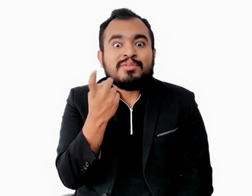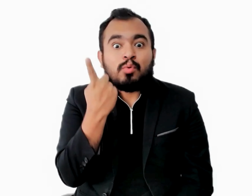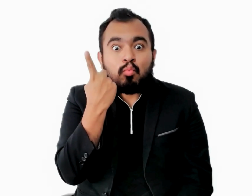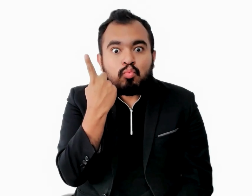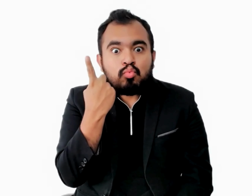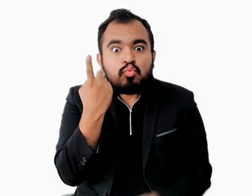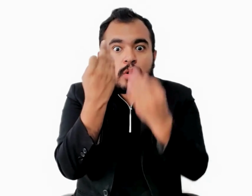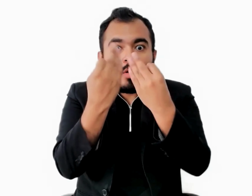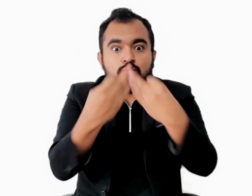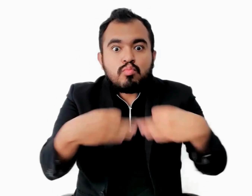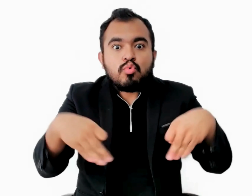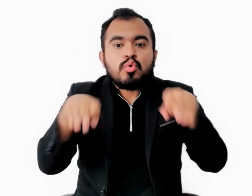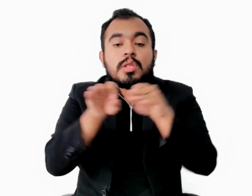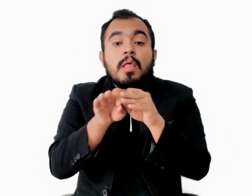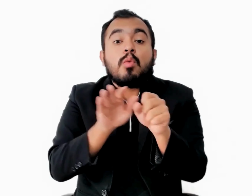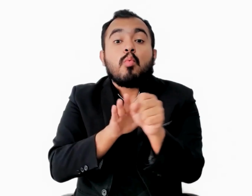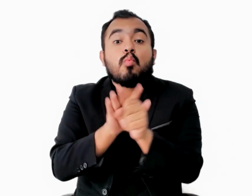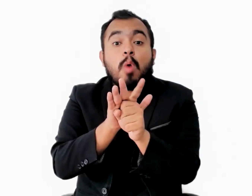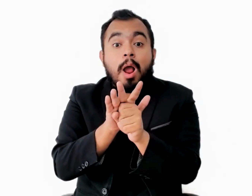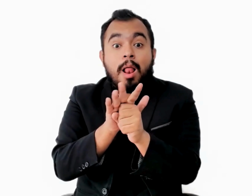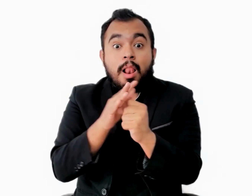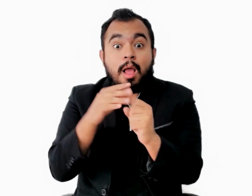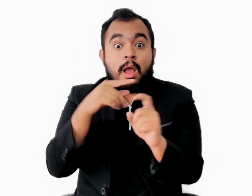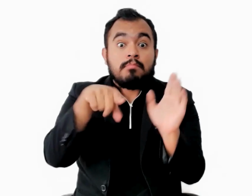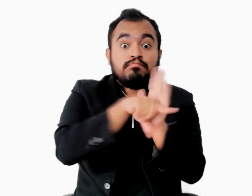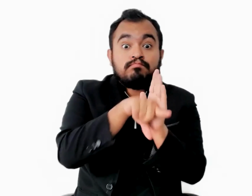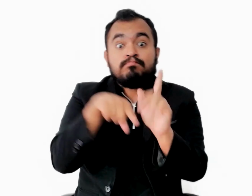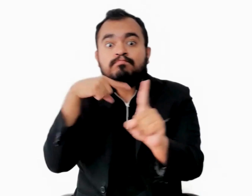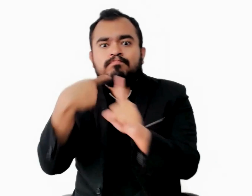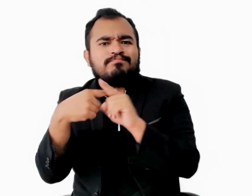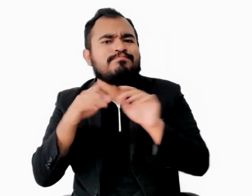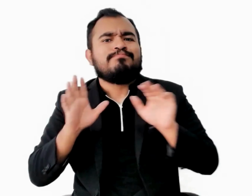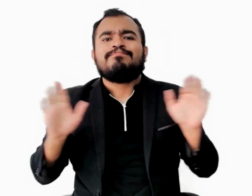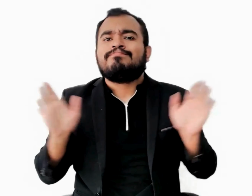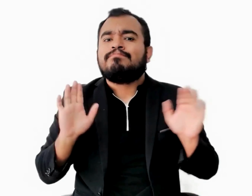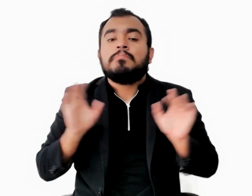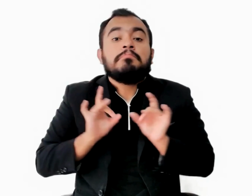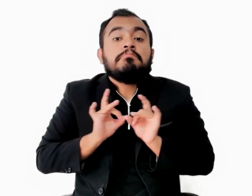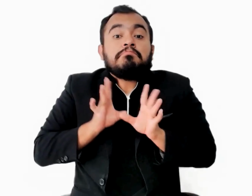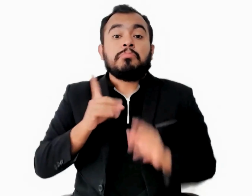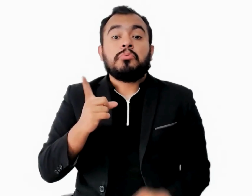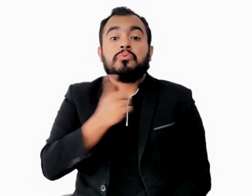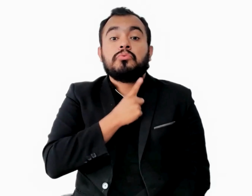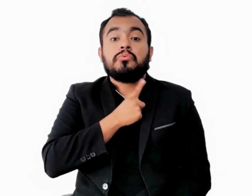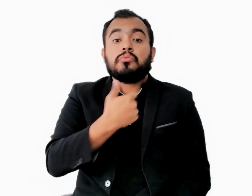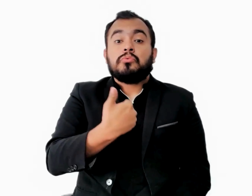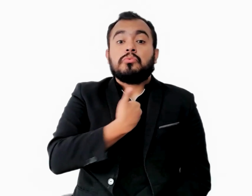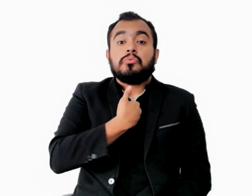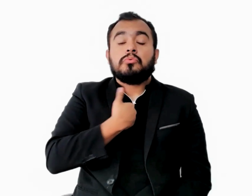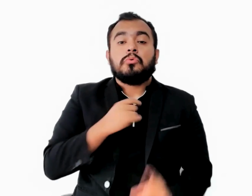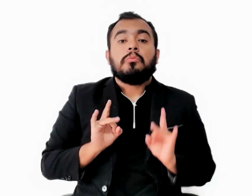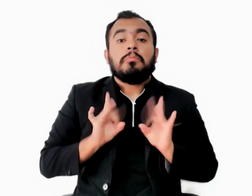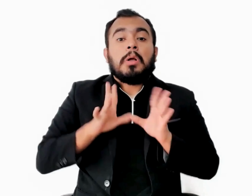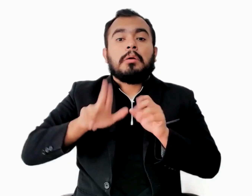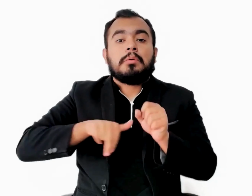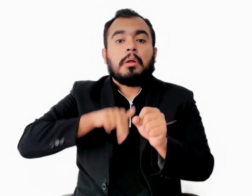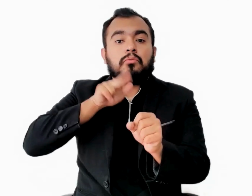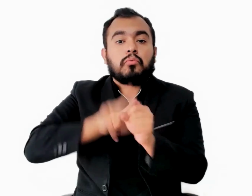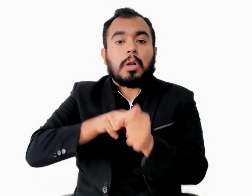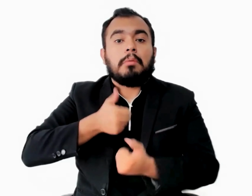no precisamente es algo una mucho más positiva que la otra. Son tres reacciones instintivas que no están resolviendo de todas formas y que lo